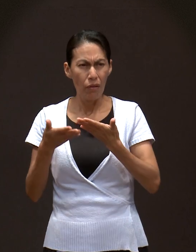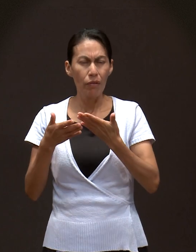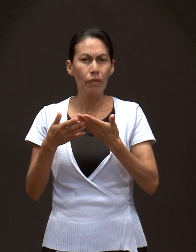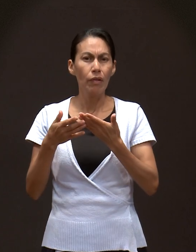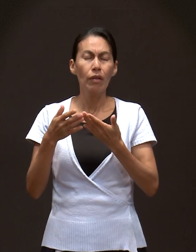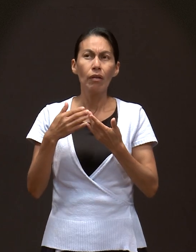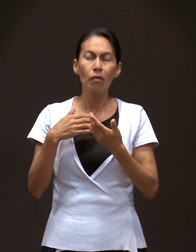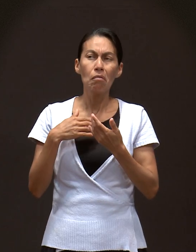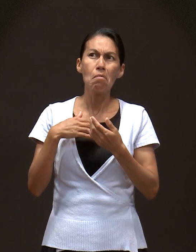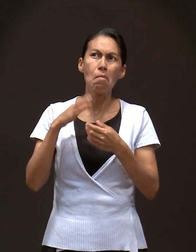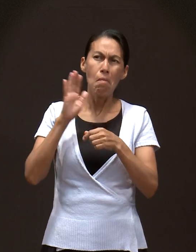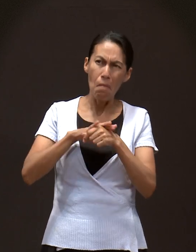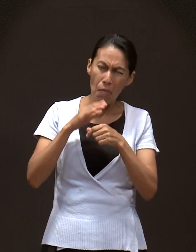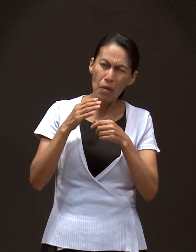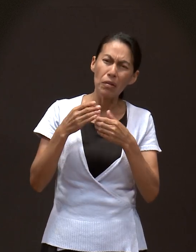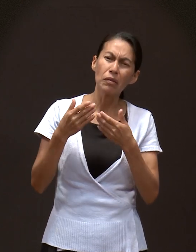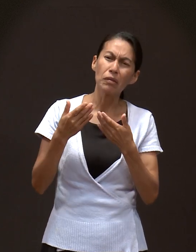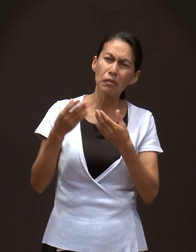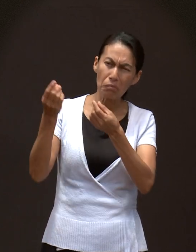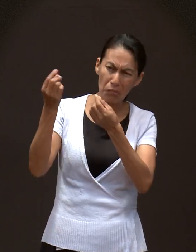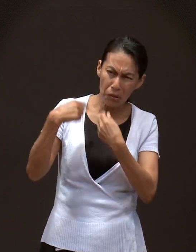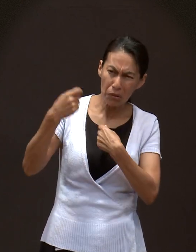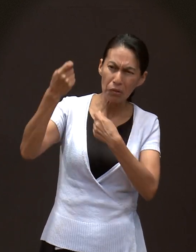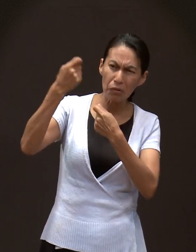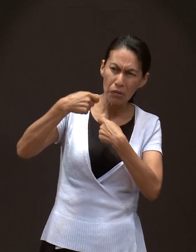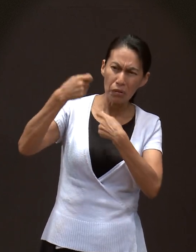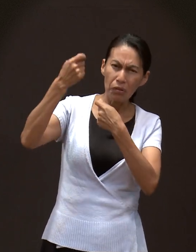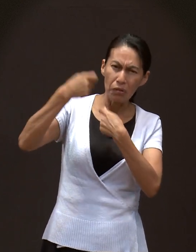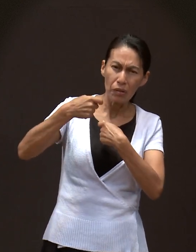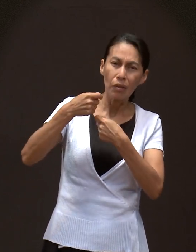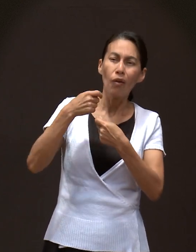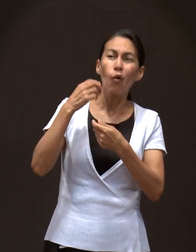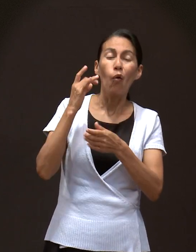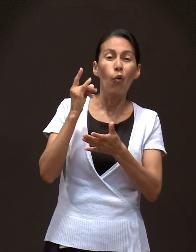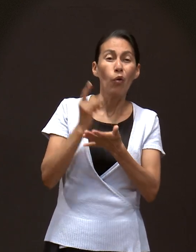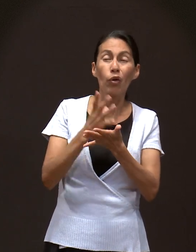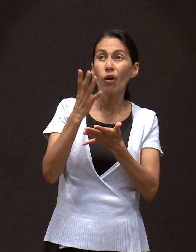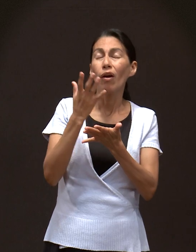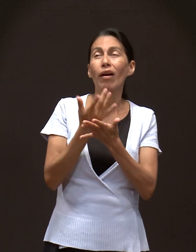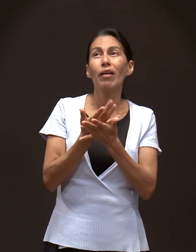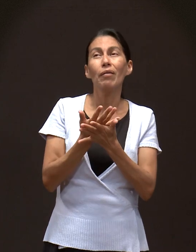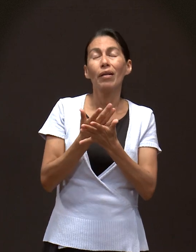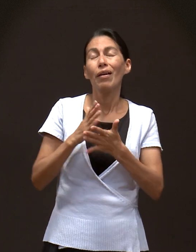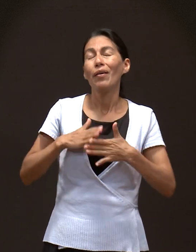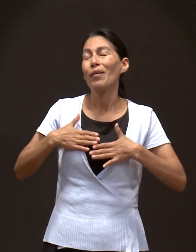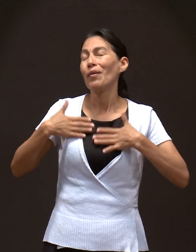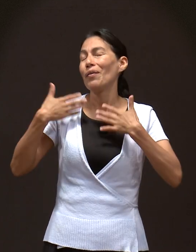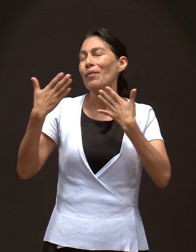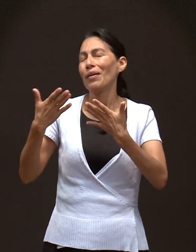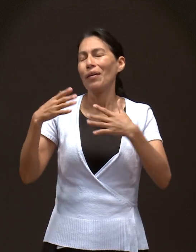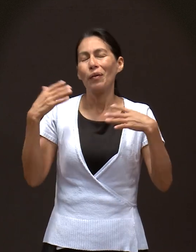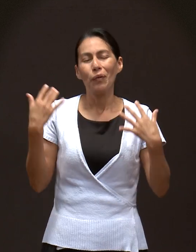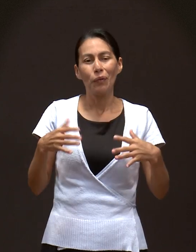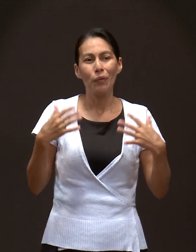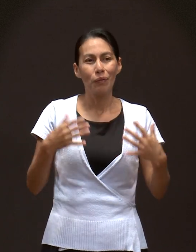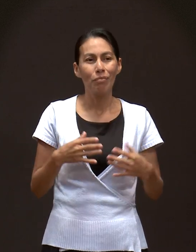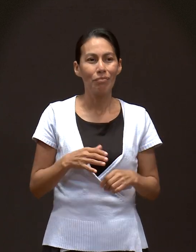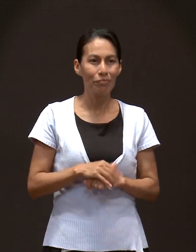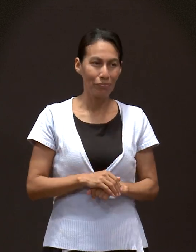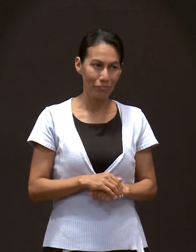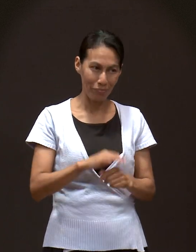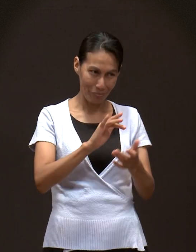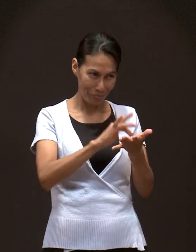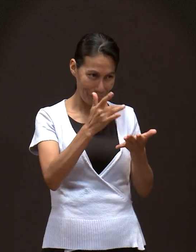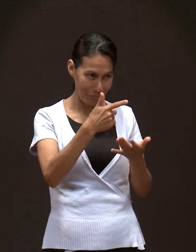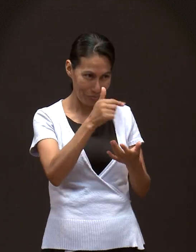guardaba y así. Entonces yo me quedé pensando, viene más en camino, viene más bendiciones, solo hay que esperar y confiar. Amén.